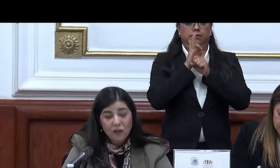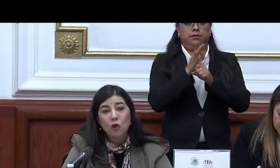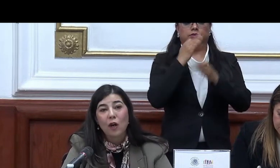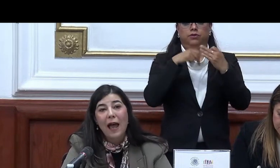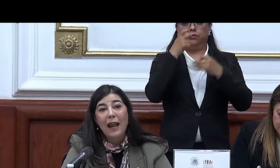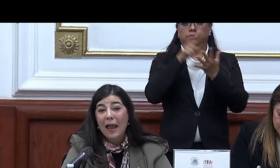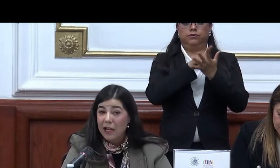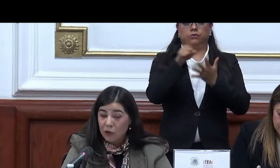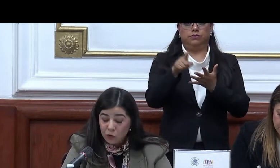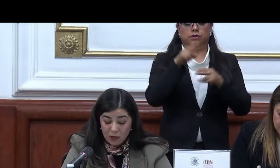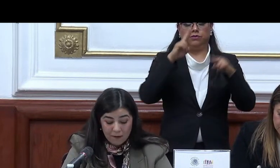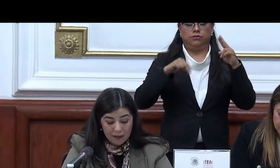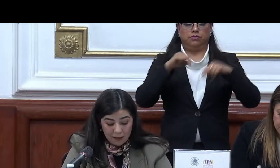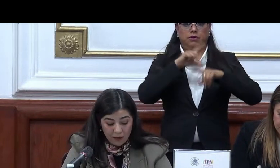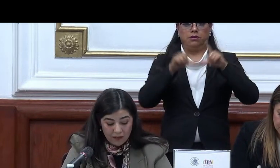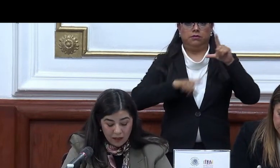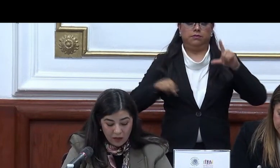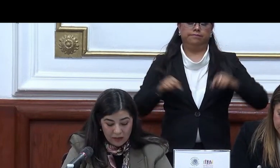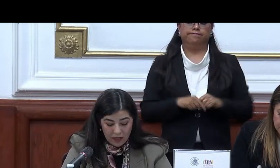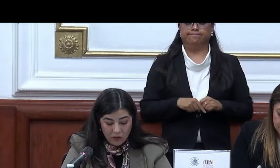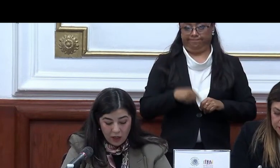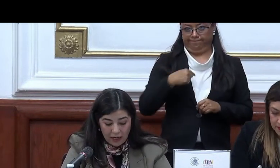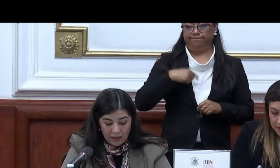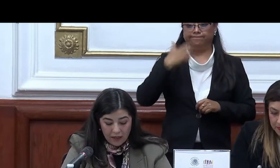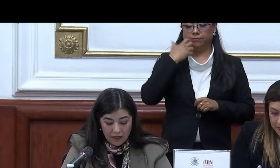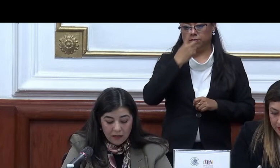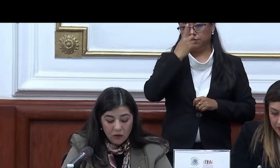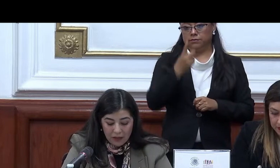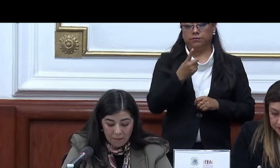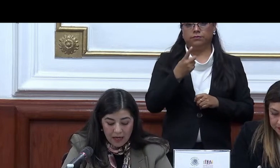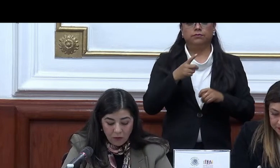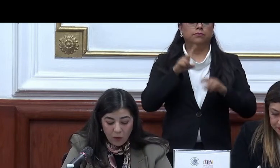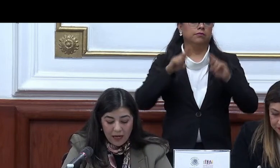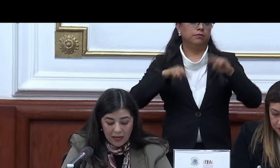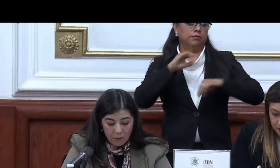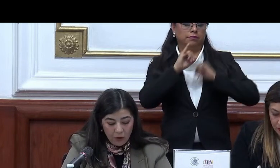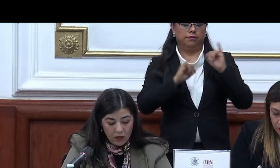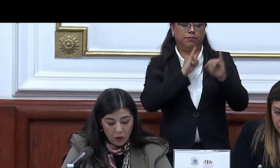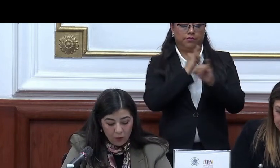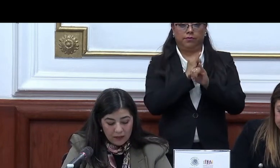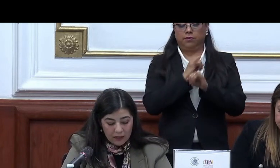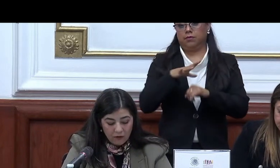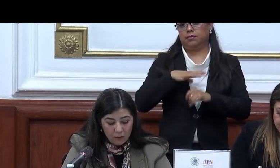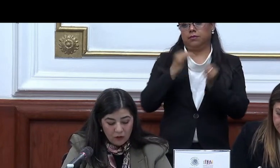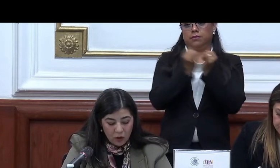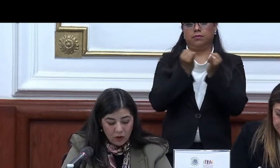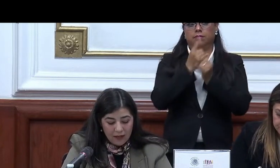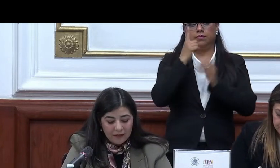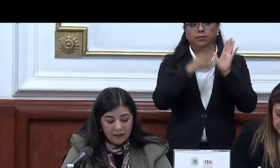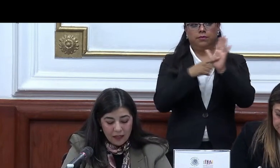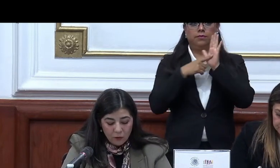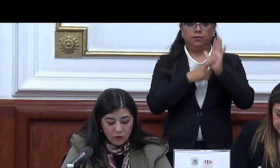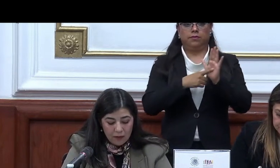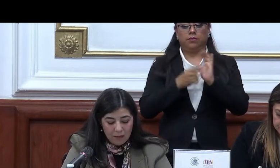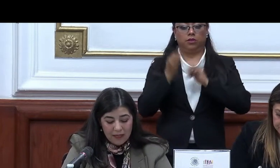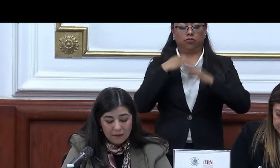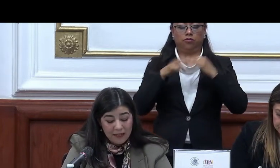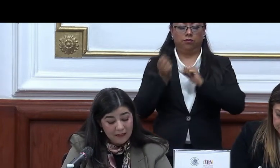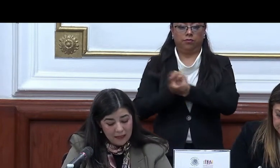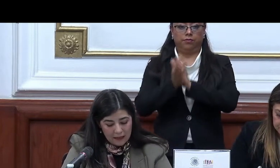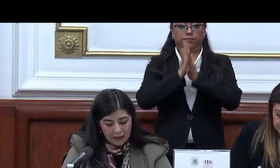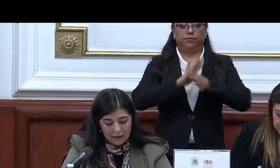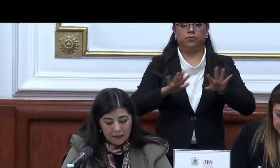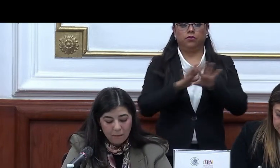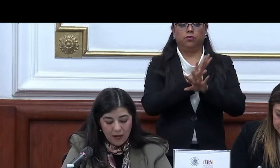nivel nacional e inclusive, me atrevo a decirlo, internacional, sino también un ejemplo de cómo la transformación se traduce en vidas